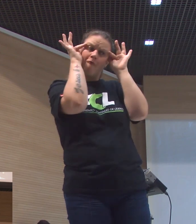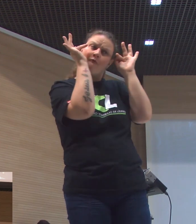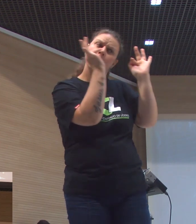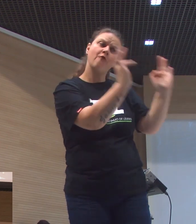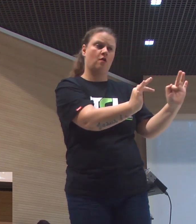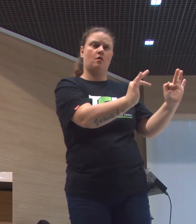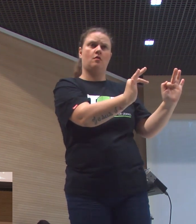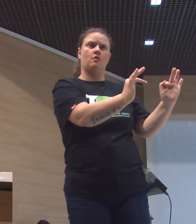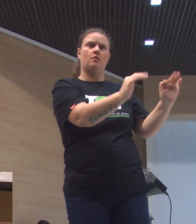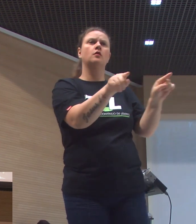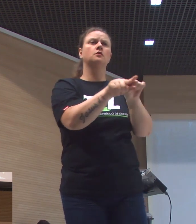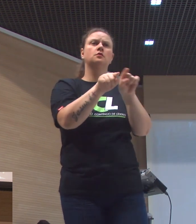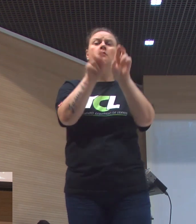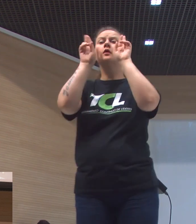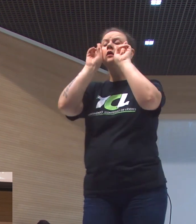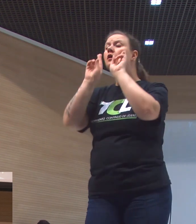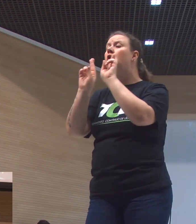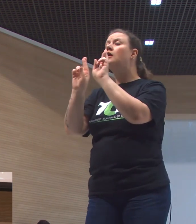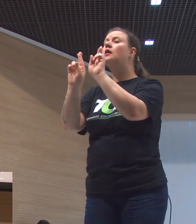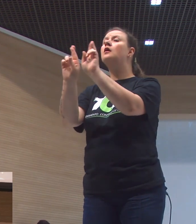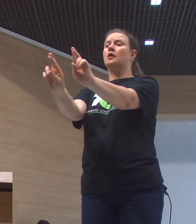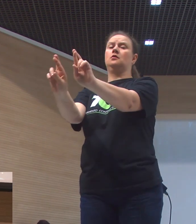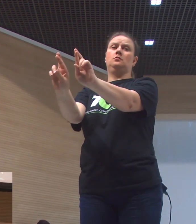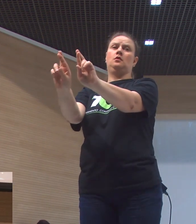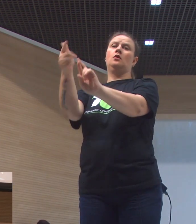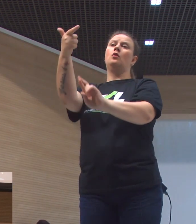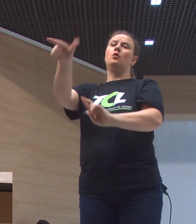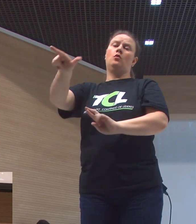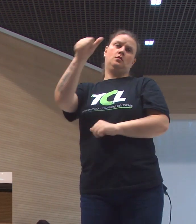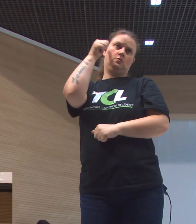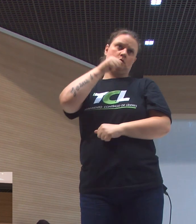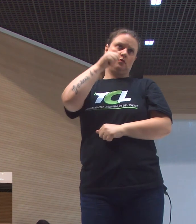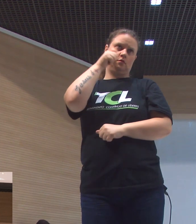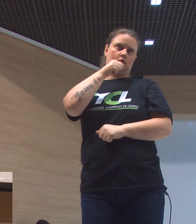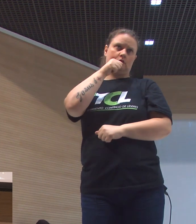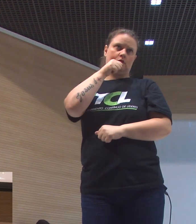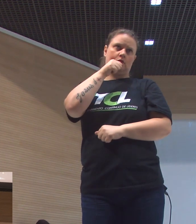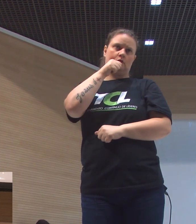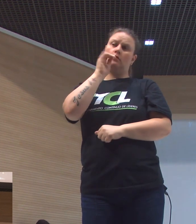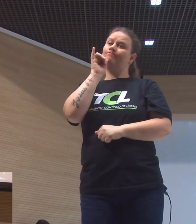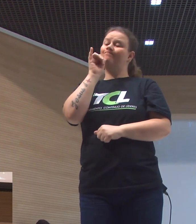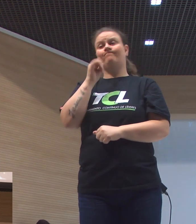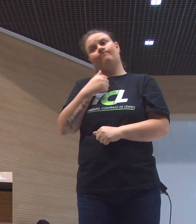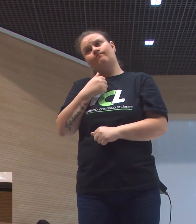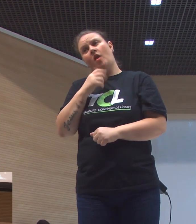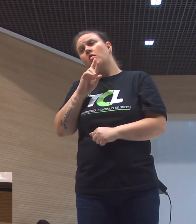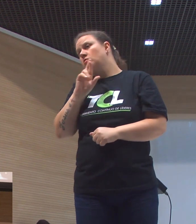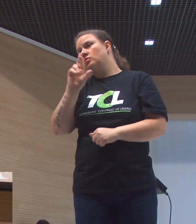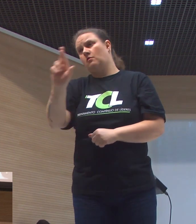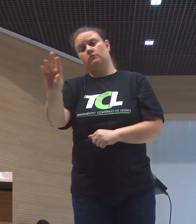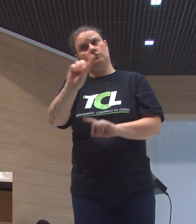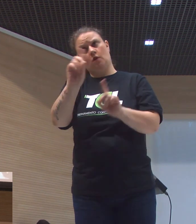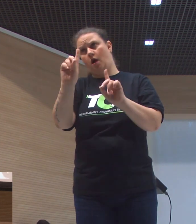somos homens que respeitamos outras mulheres, e que dizemos não a qualquer